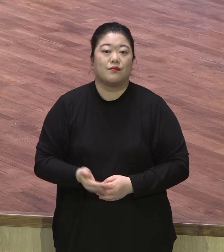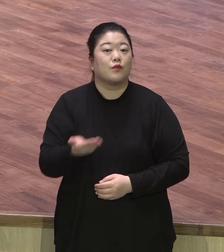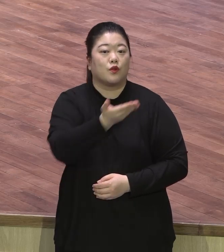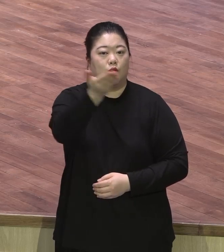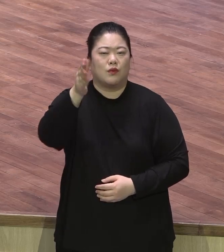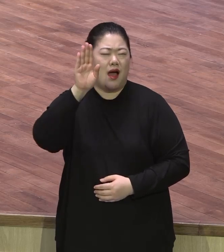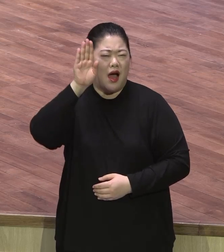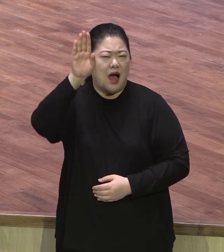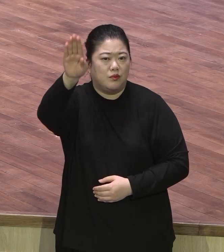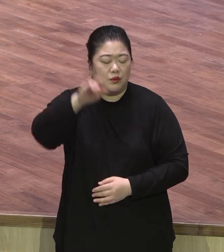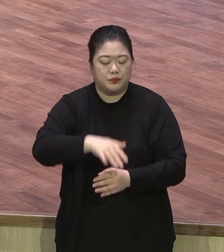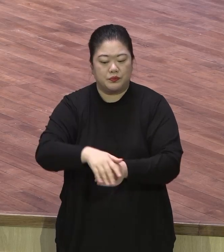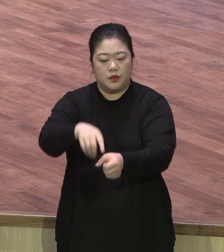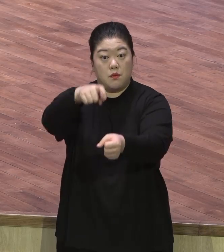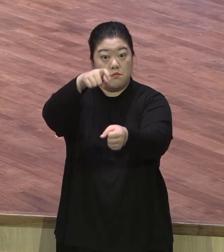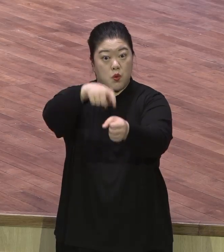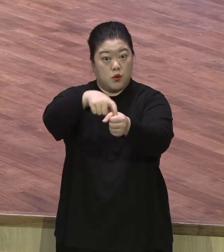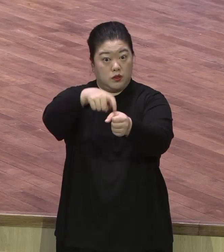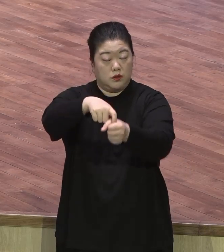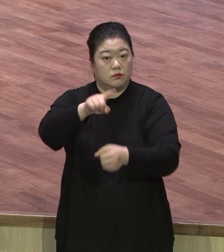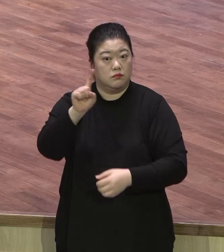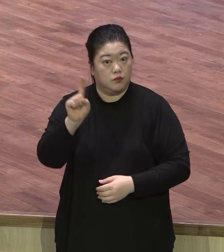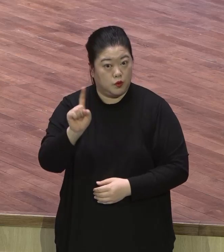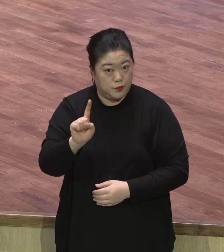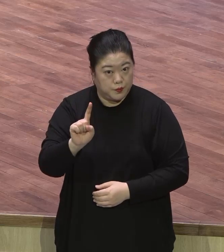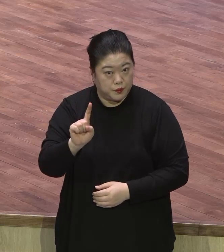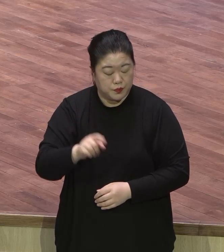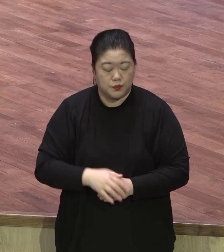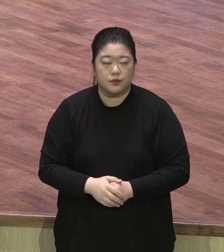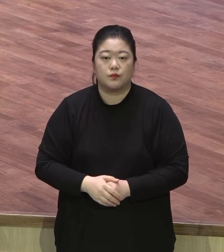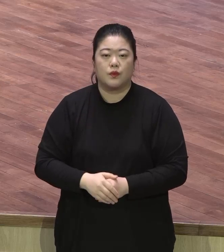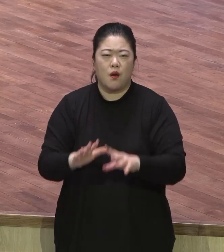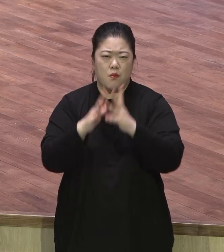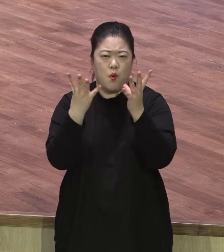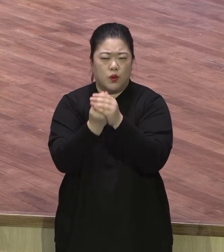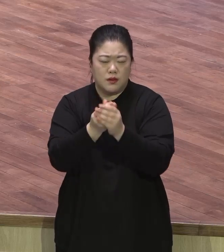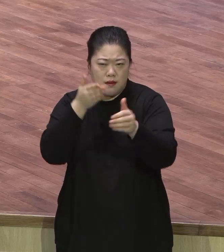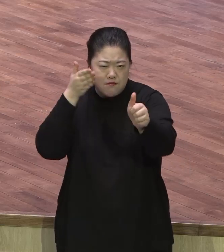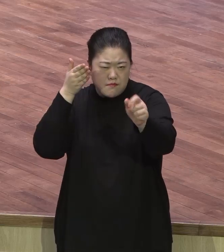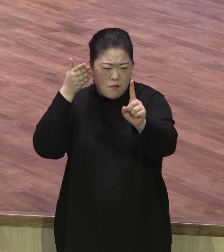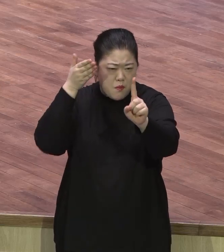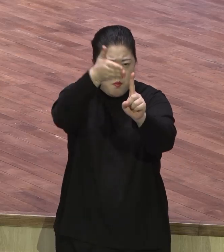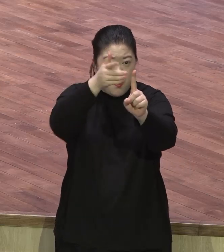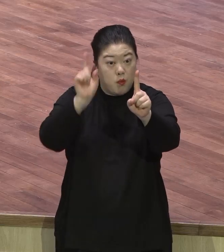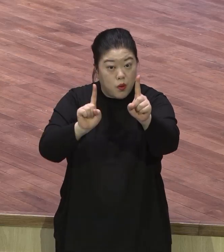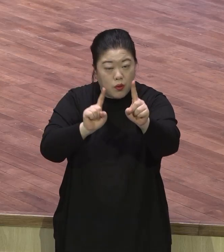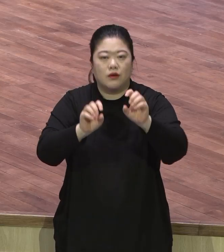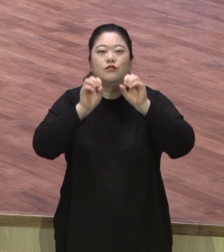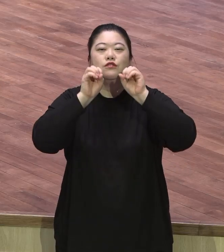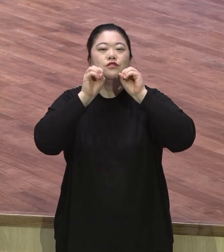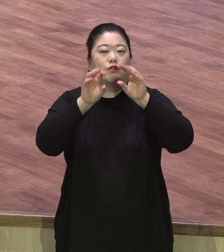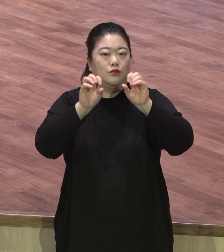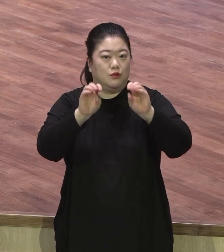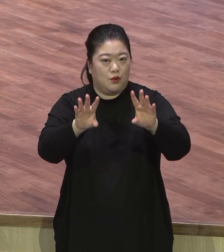모든 목적은 교회 부흥을 포함해 기관 부흥을 포함해서 모든 목적은 뭐냐 오직 성교를 위한 것